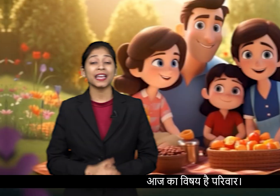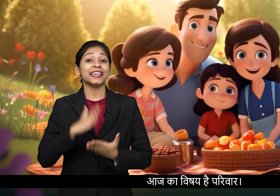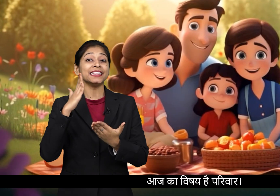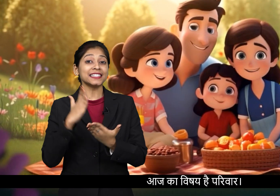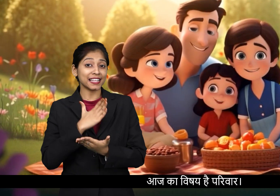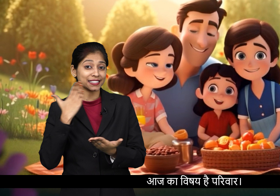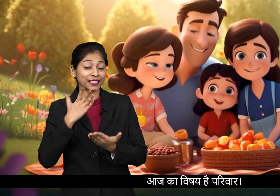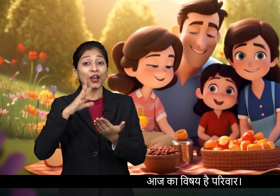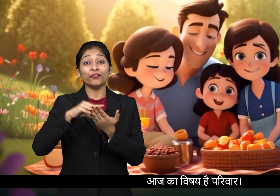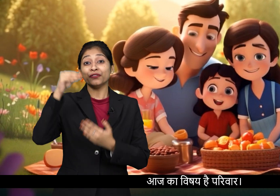आज का विषय है परिवार।